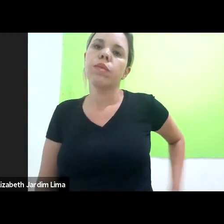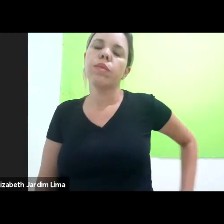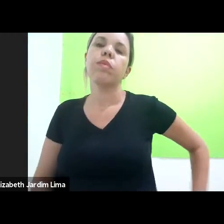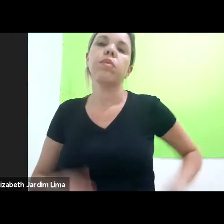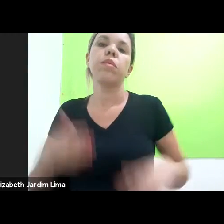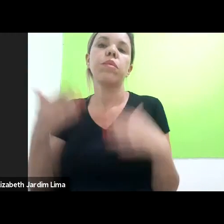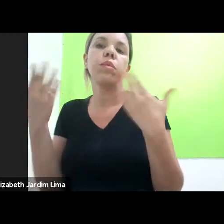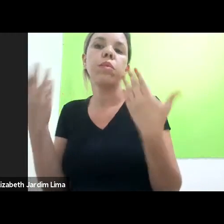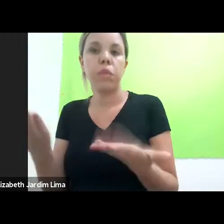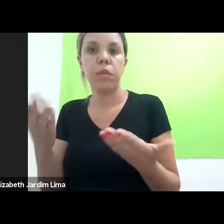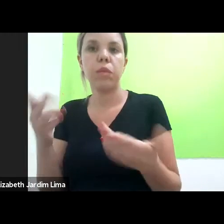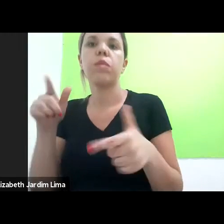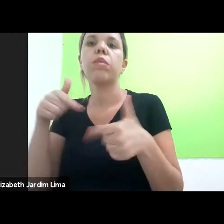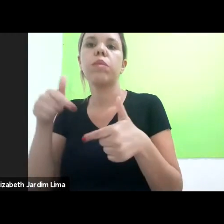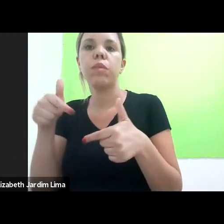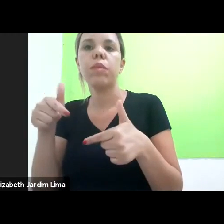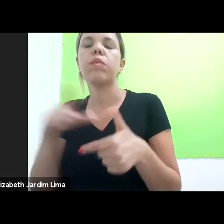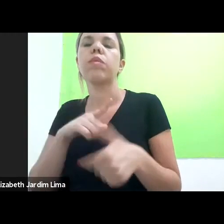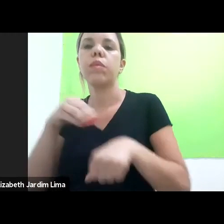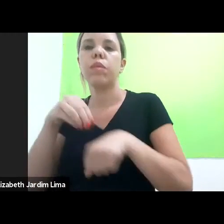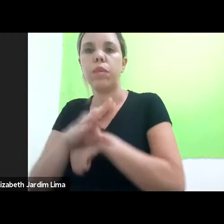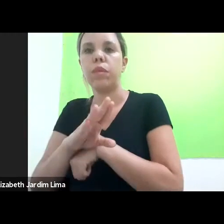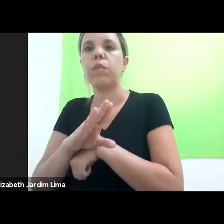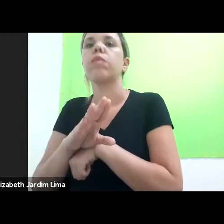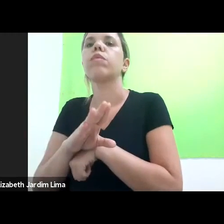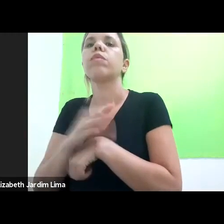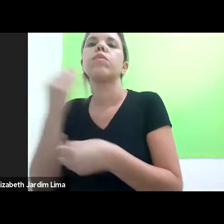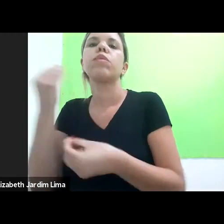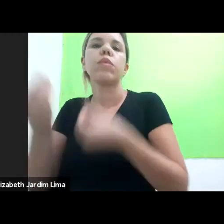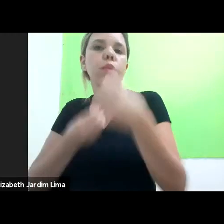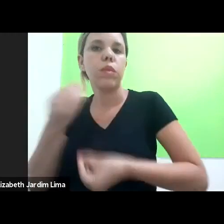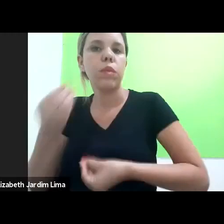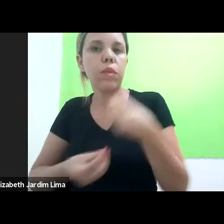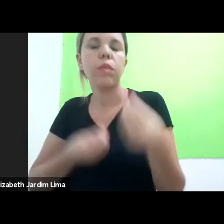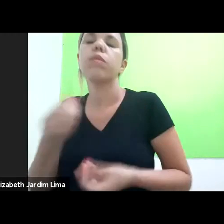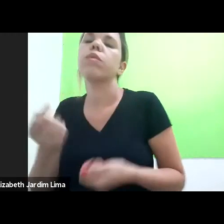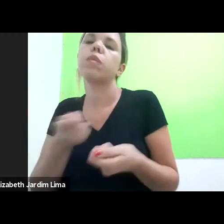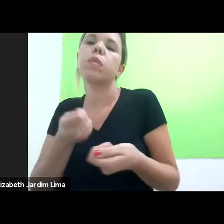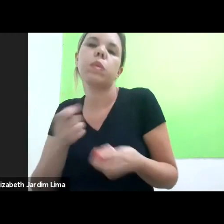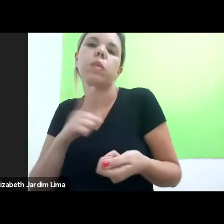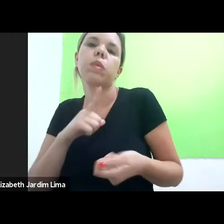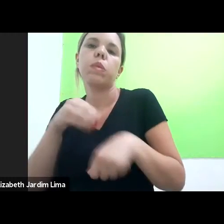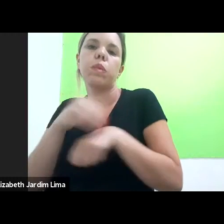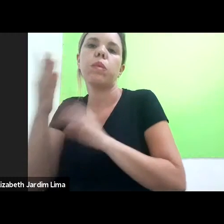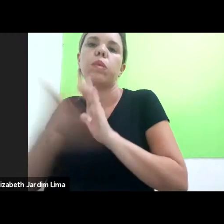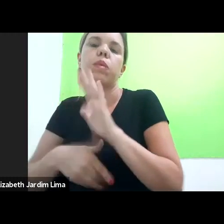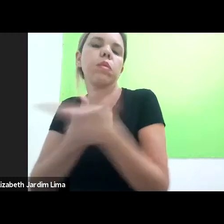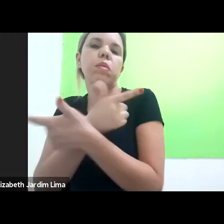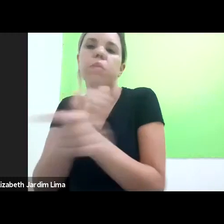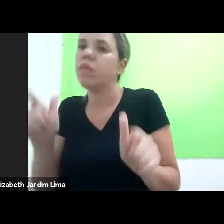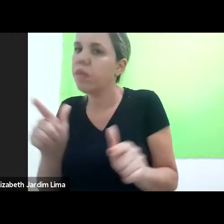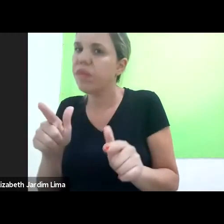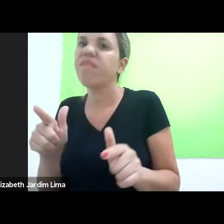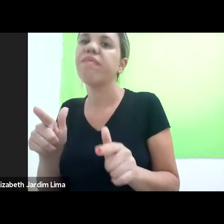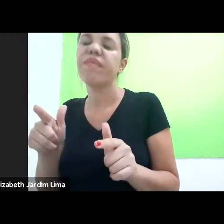nesse trabalho a gente tem que trazer, como não tem como a gente trazer essas provas, porque elas não existem